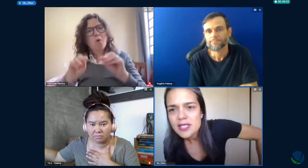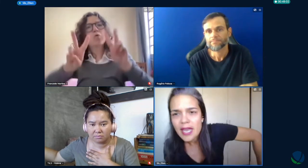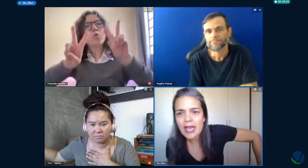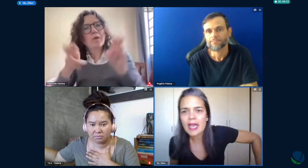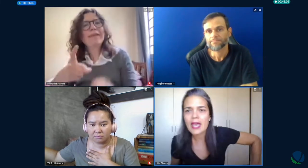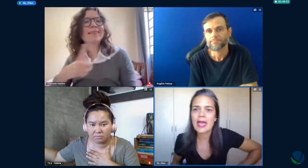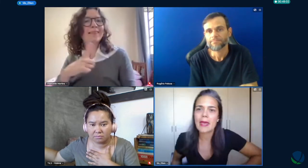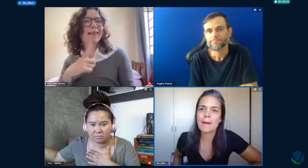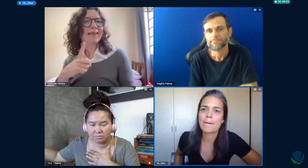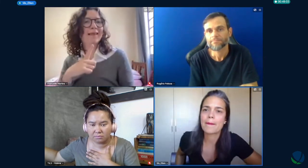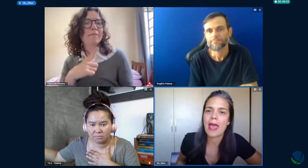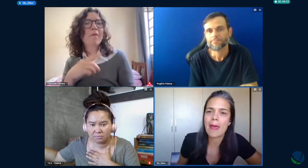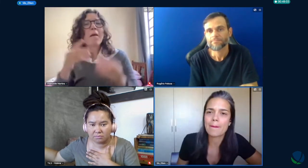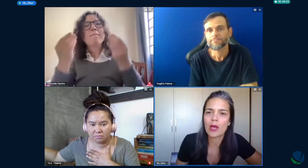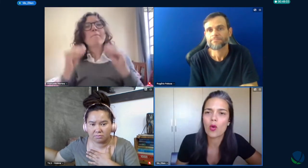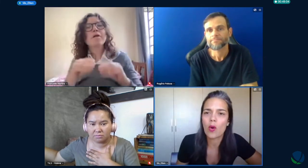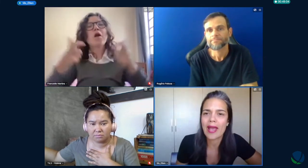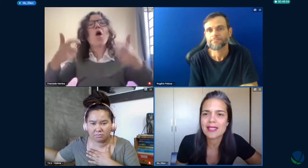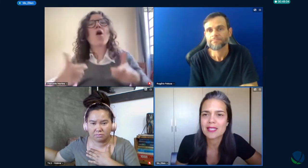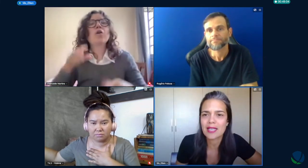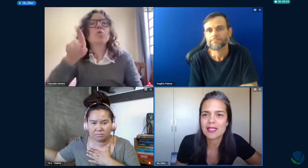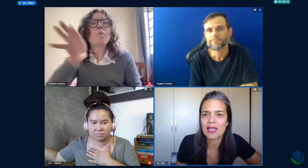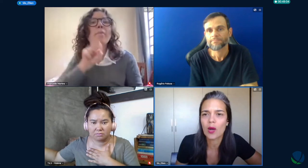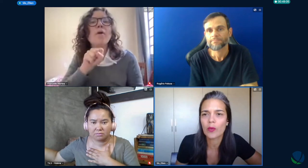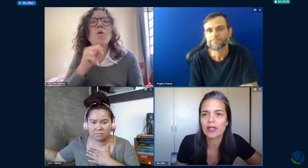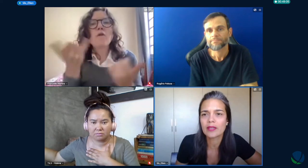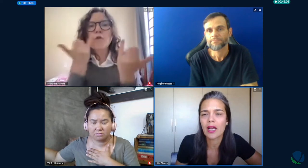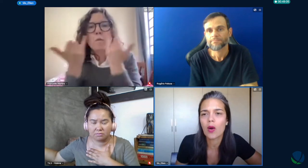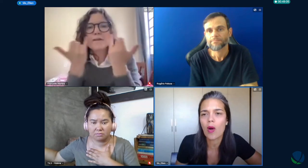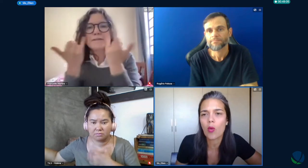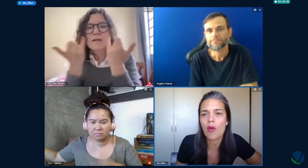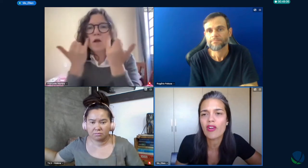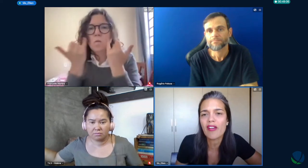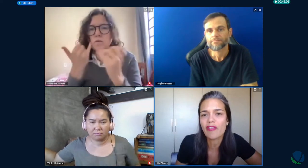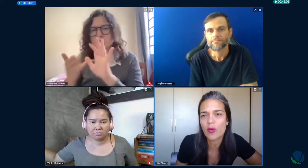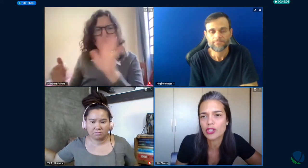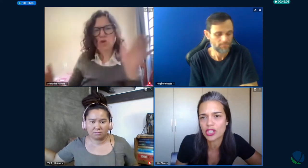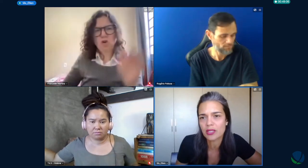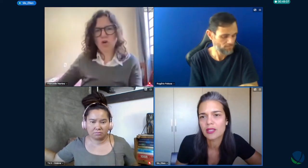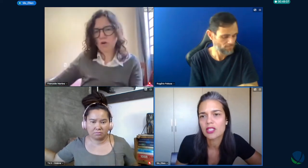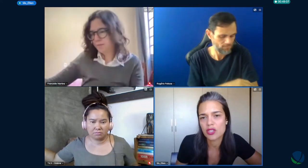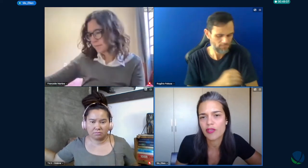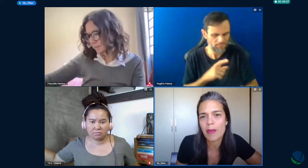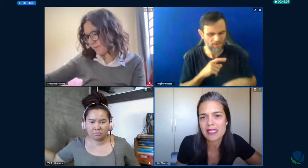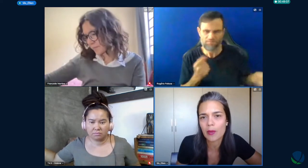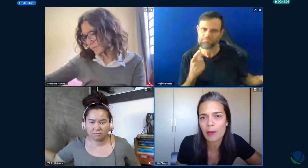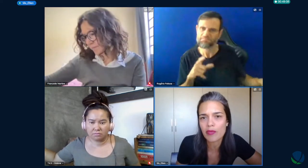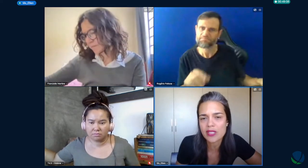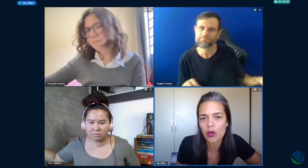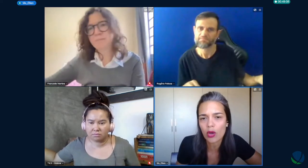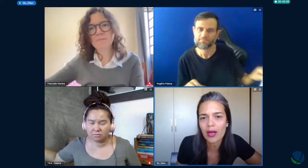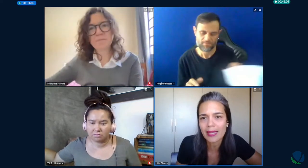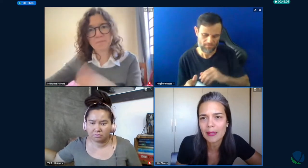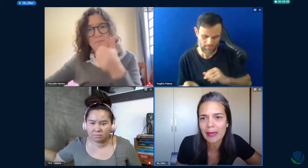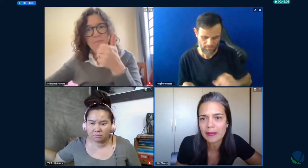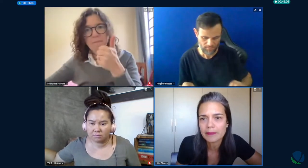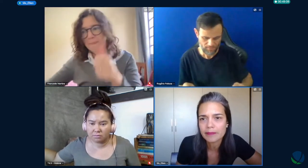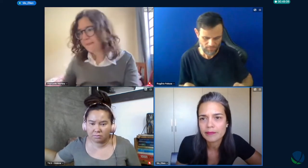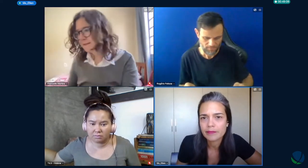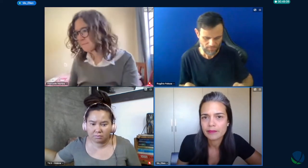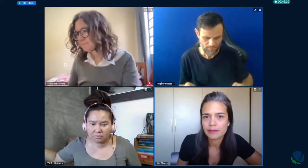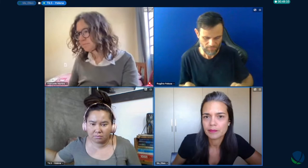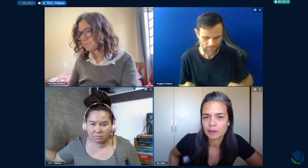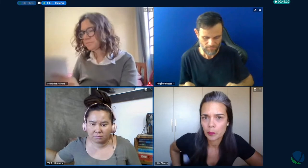Onde que você pegou essa citação? Então, qual foi a fonte de informação? É bom você colocar